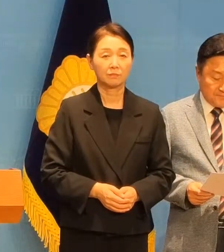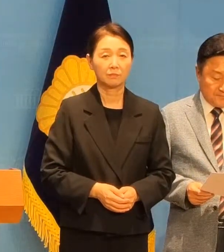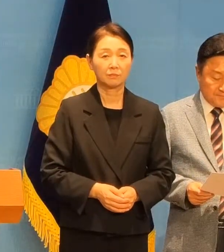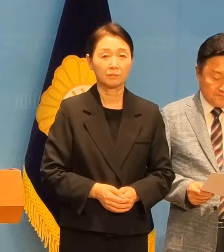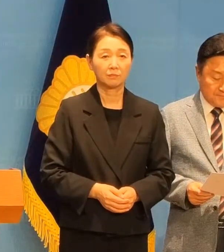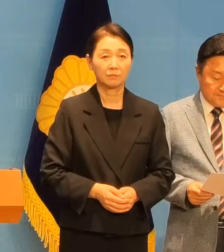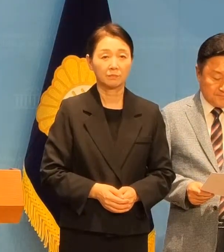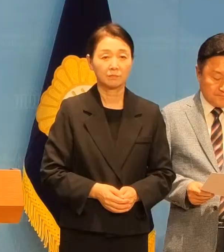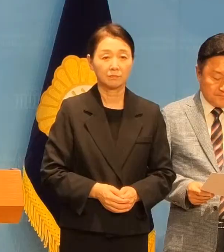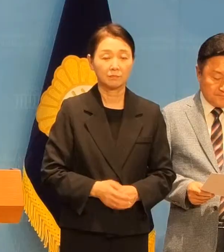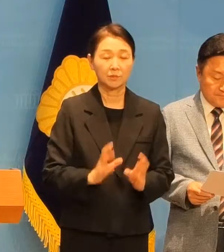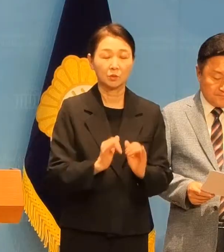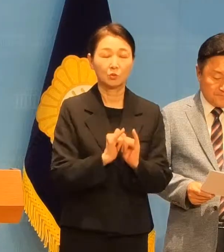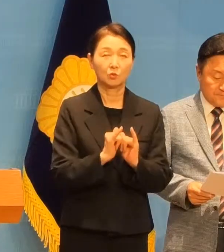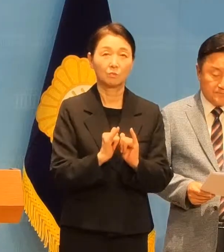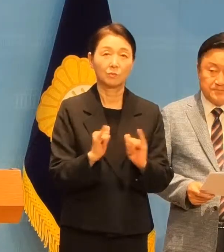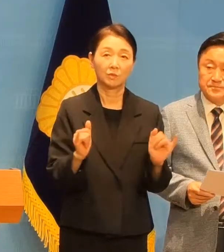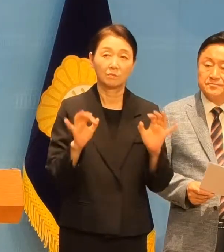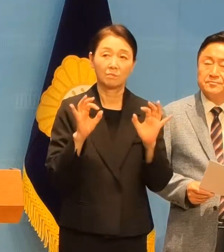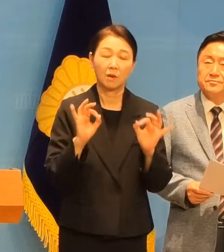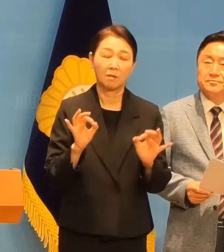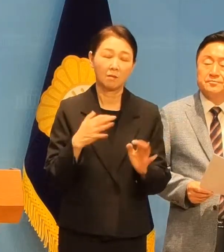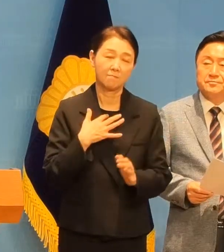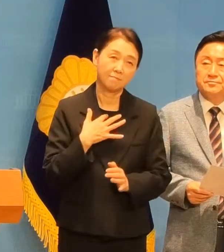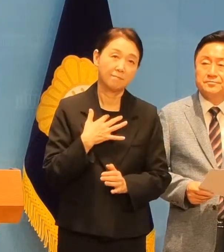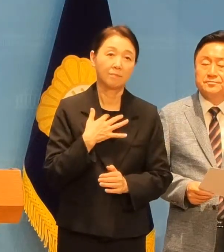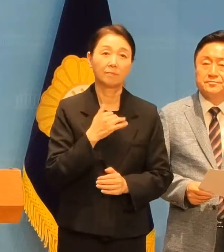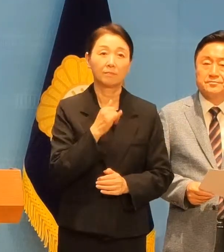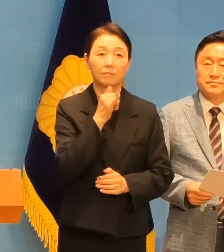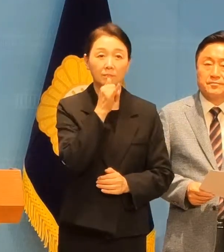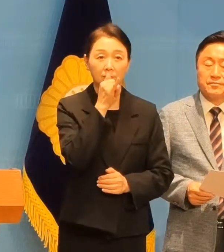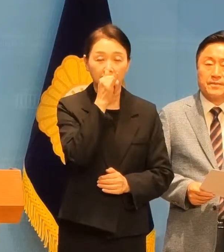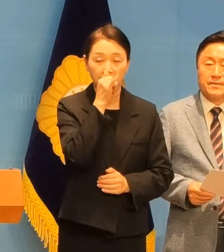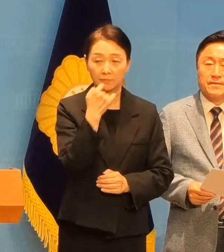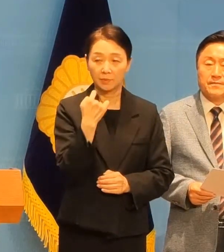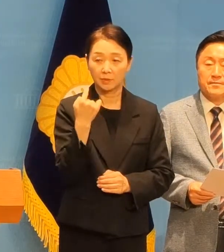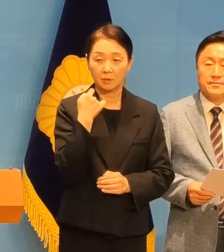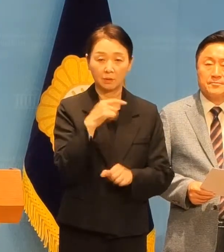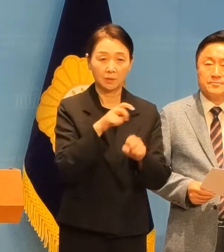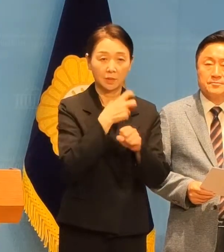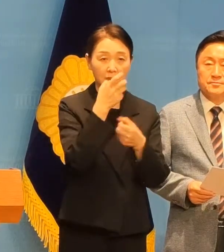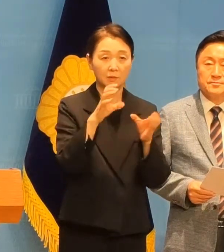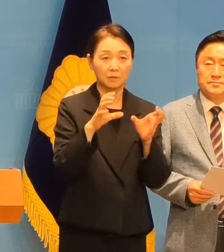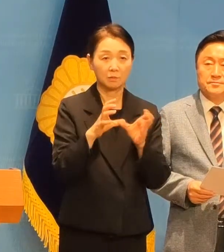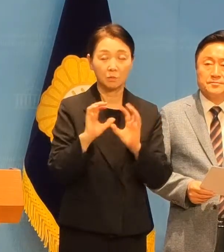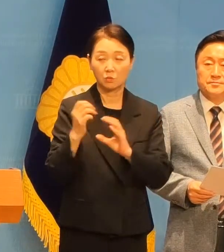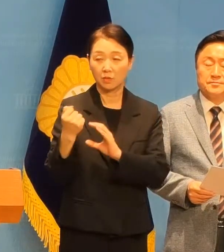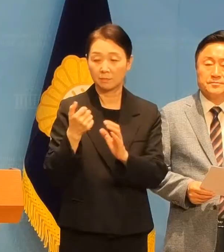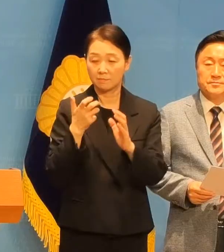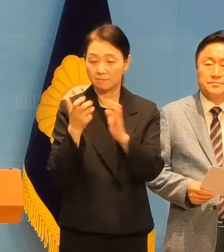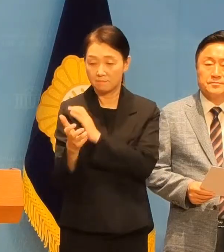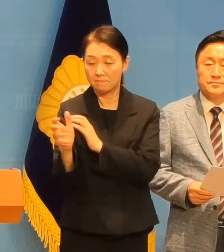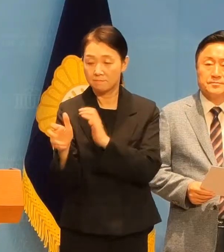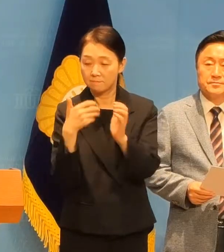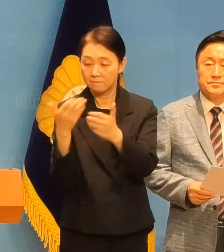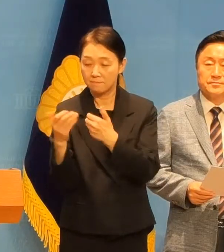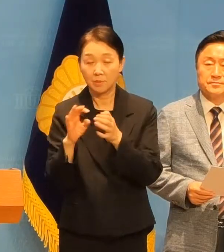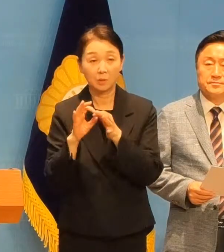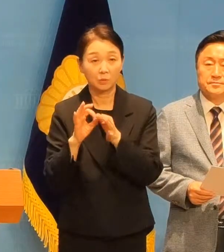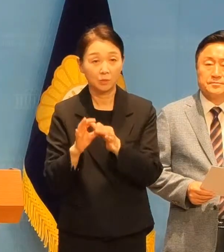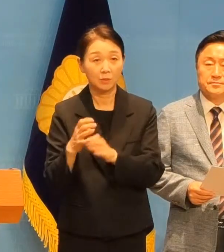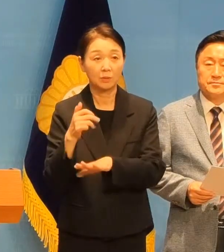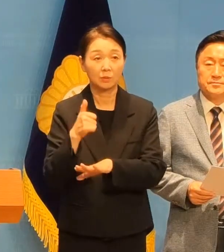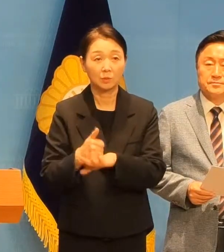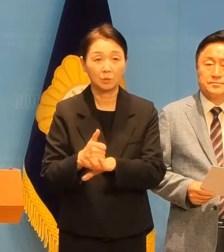네, 국민들은 경악합니다. 어제 특검의 국힘의 압수수색을 통해서